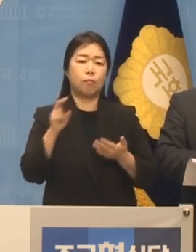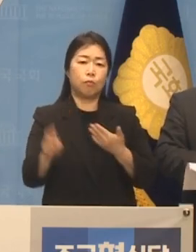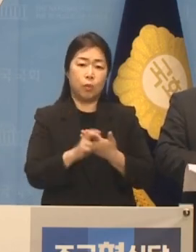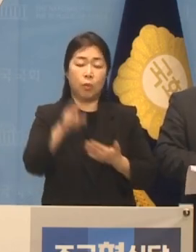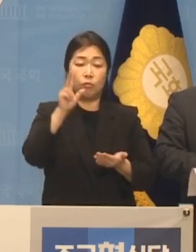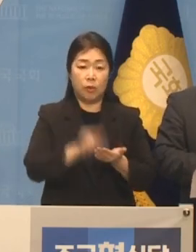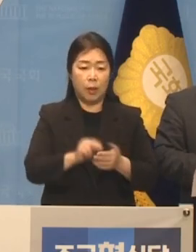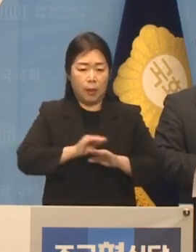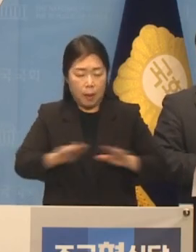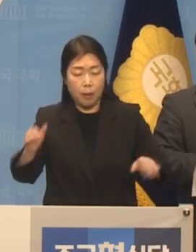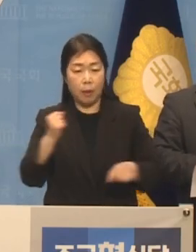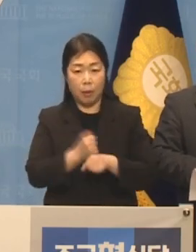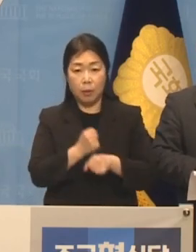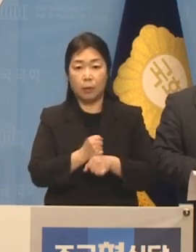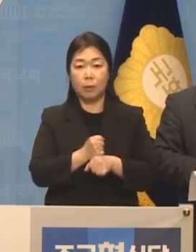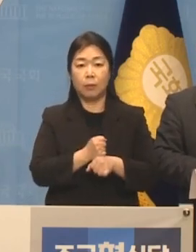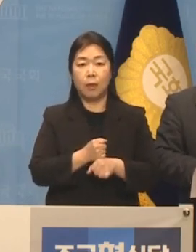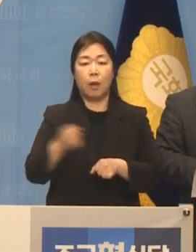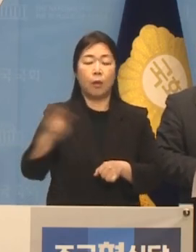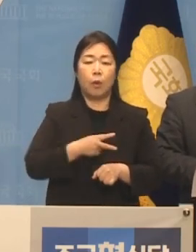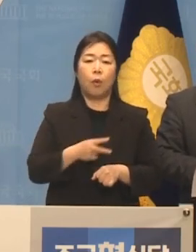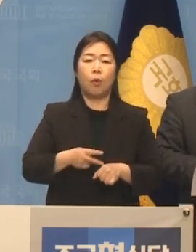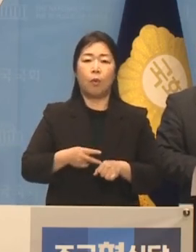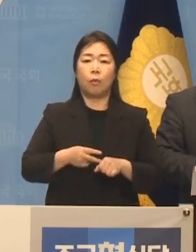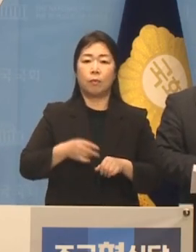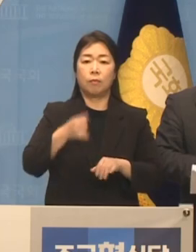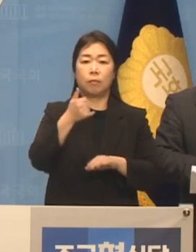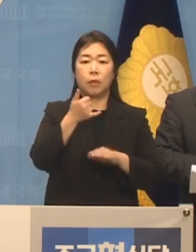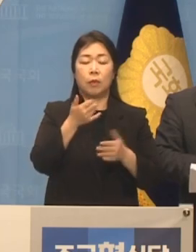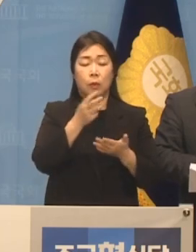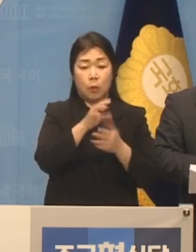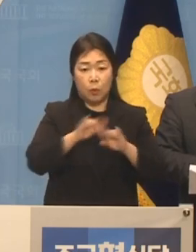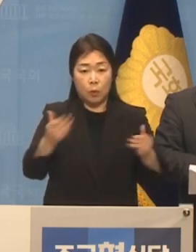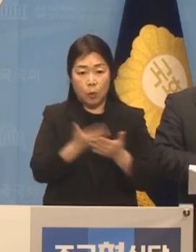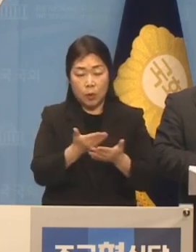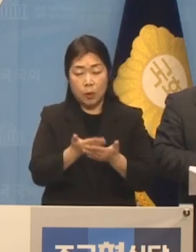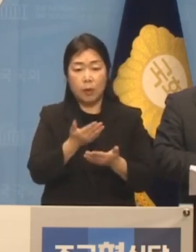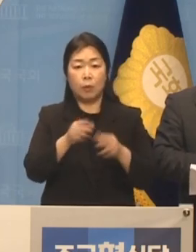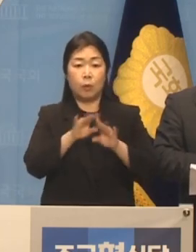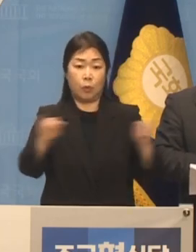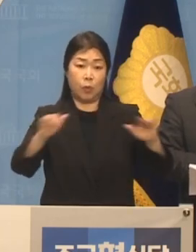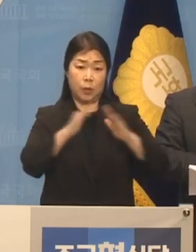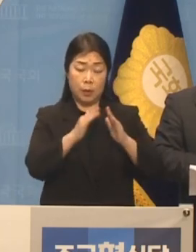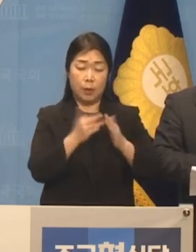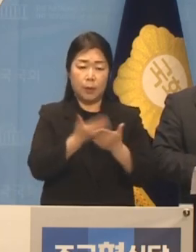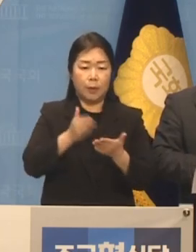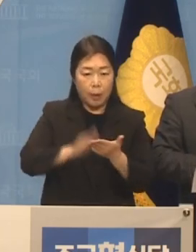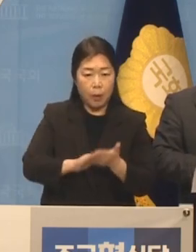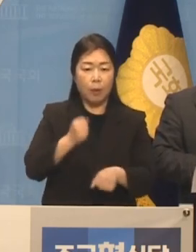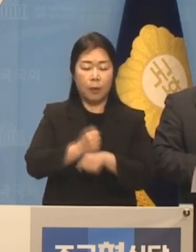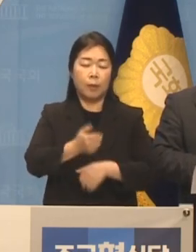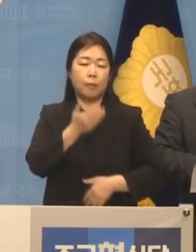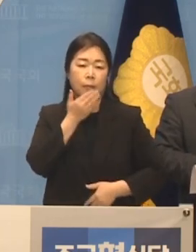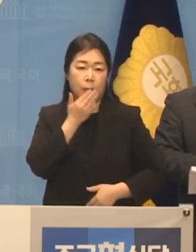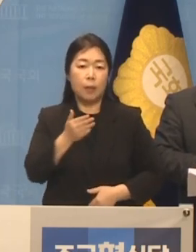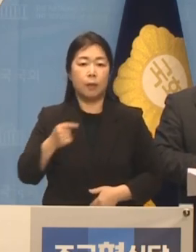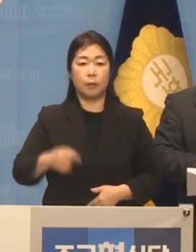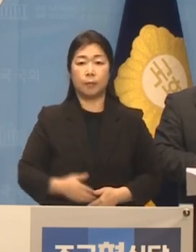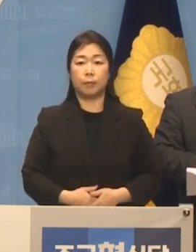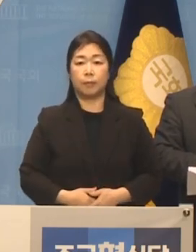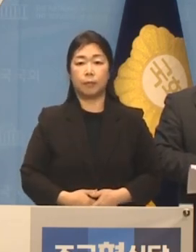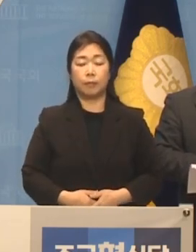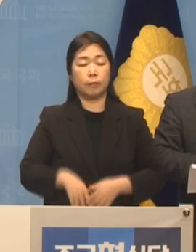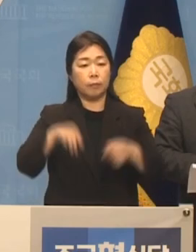제2의 조범이 될 자격이 충분합니다. 곧 4.16 세월호 참사 10주기가 됩니다. 세월호